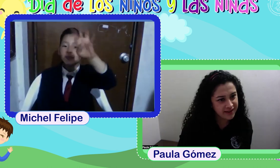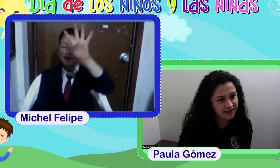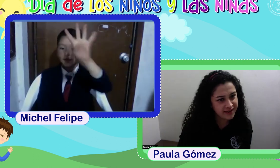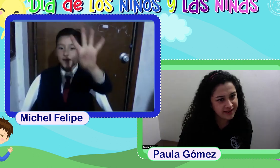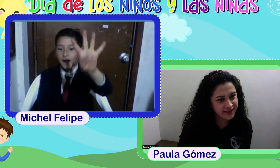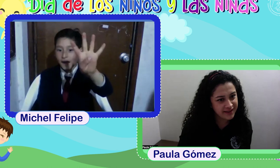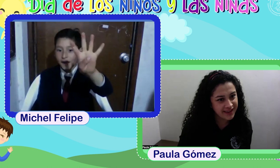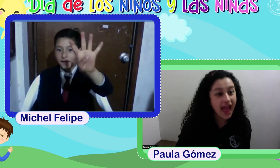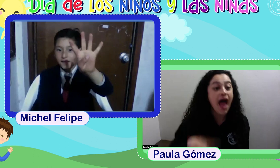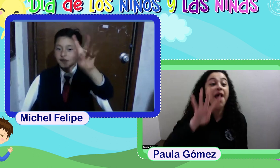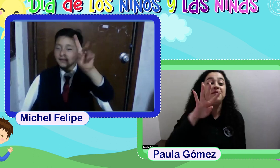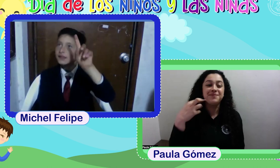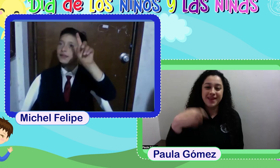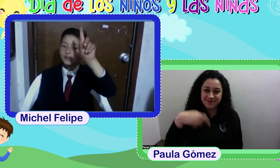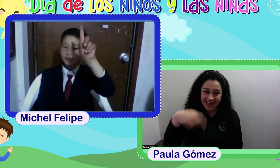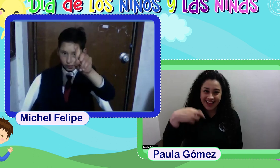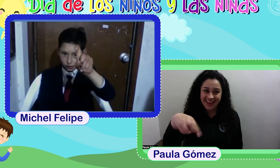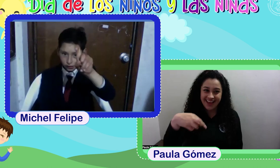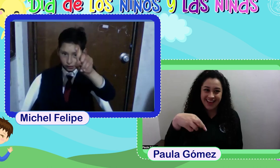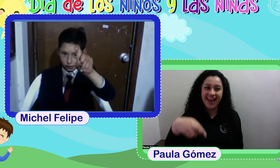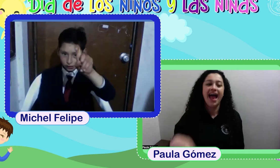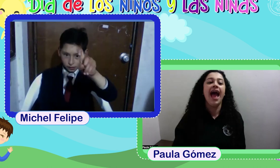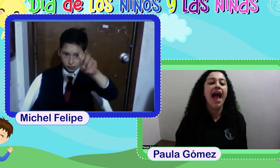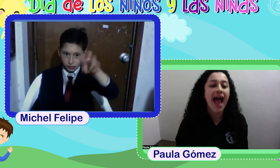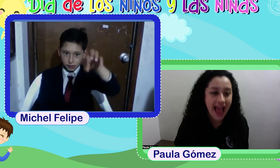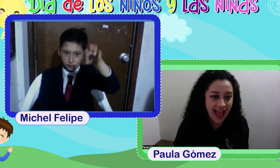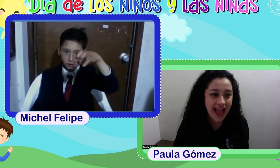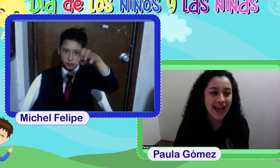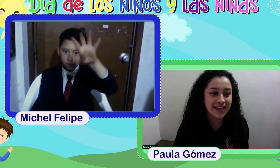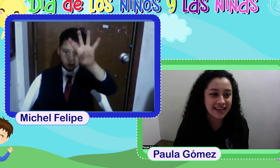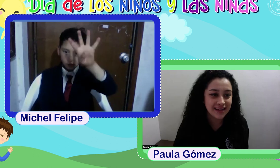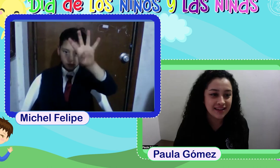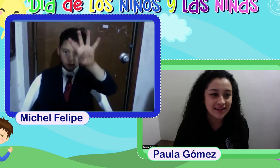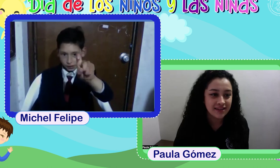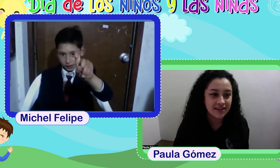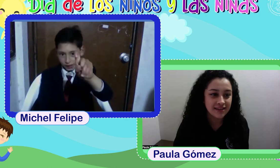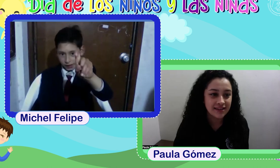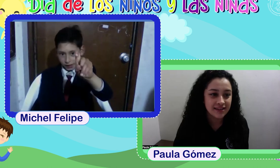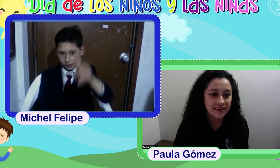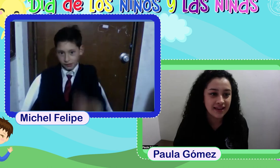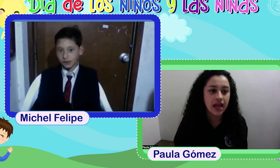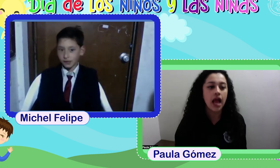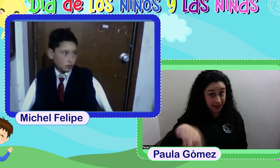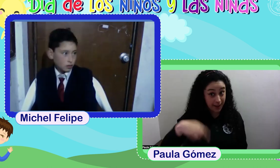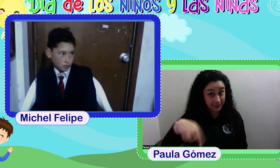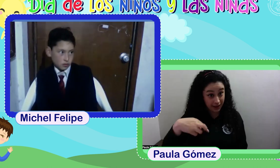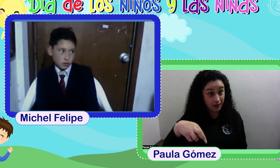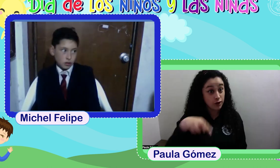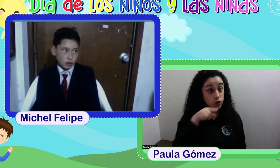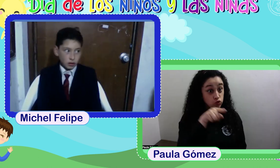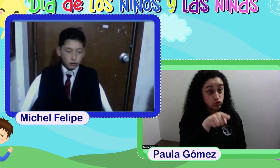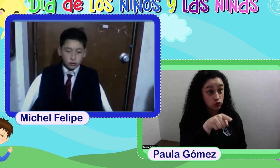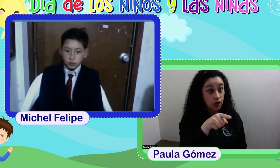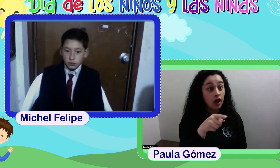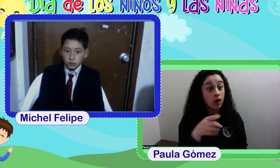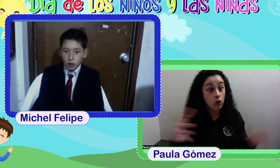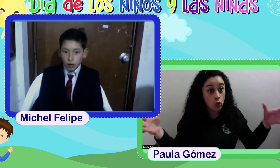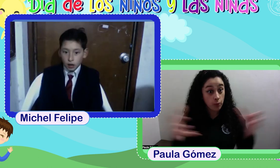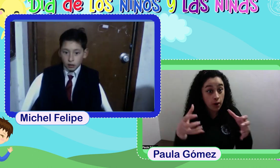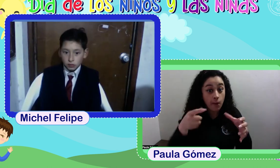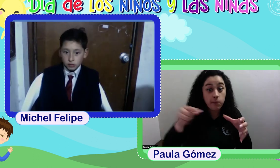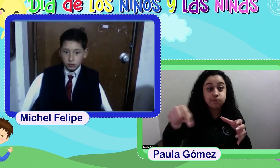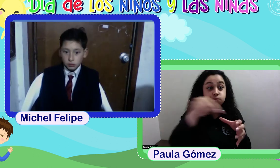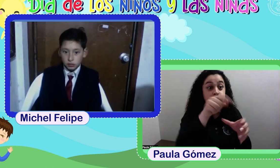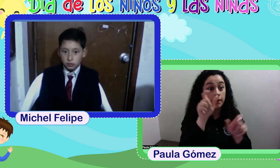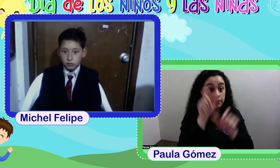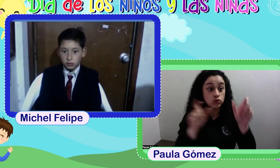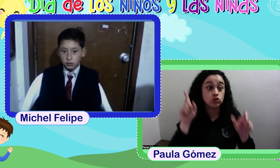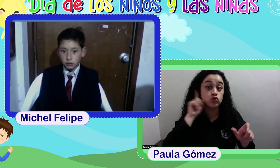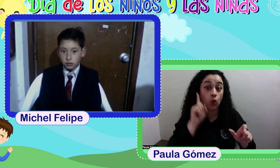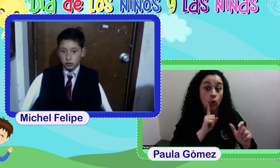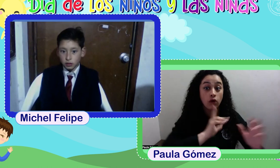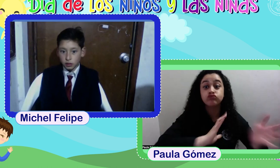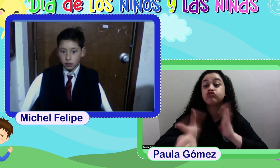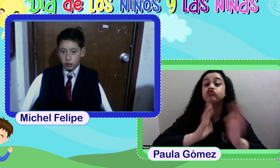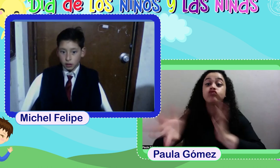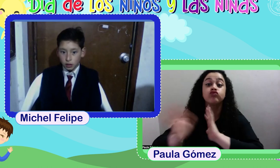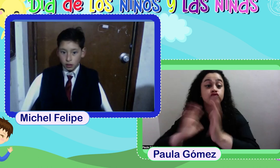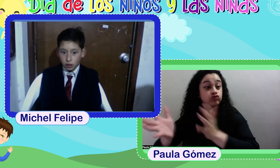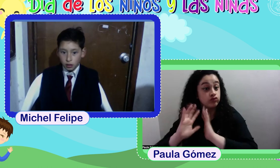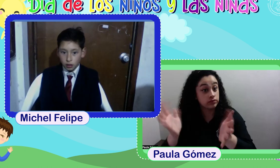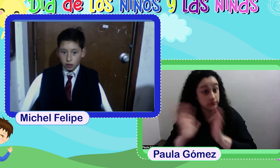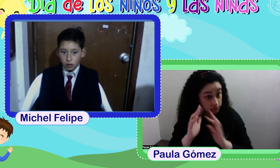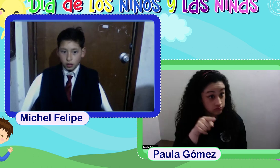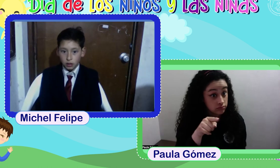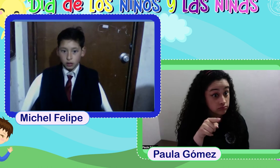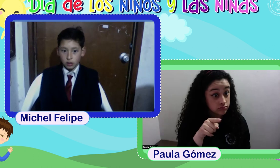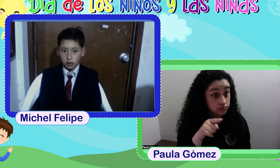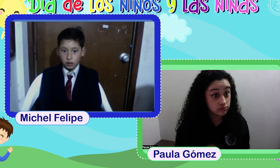4 o 6? Ah, en primaria. En cuarto de primaria. ¿Ahí en primaria hay